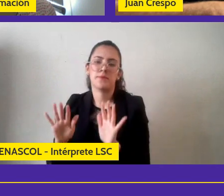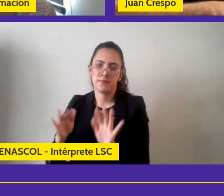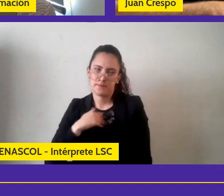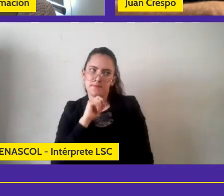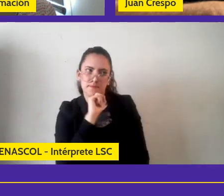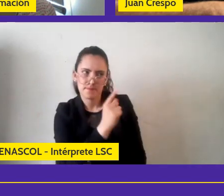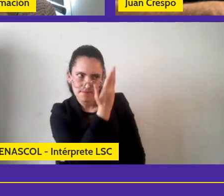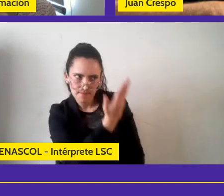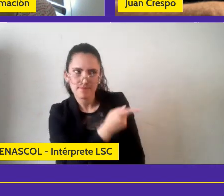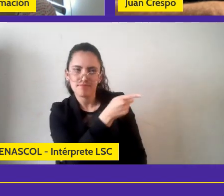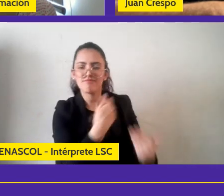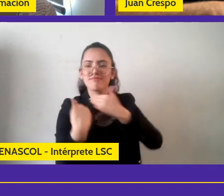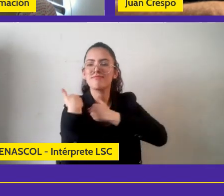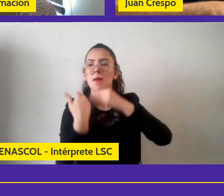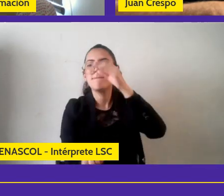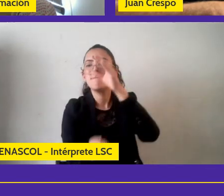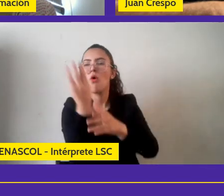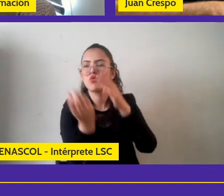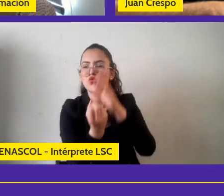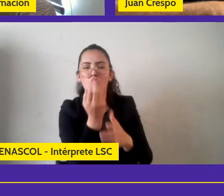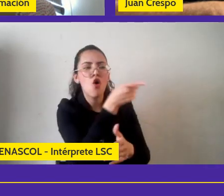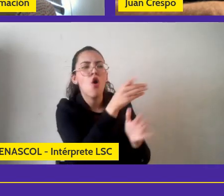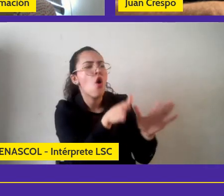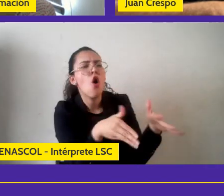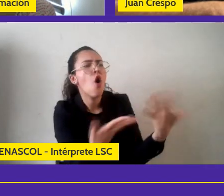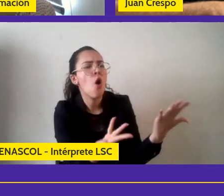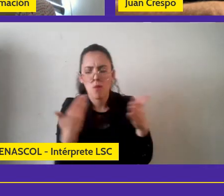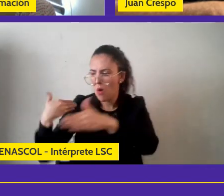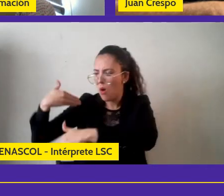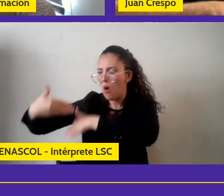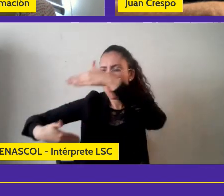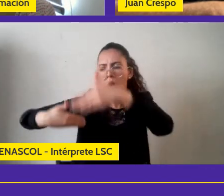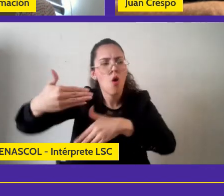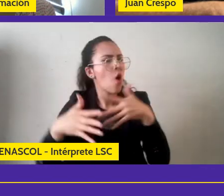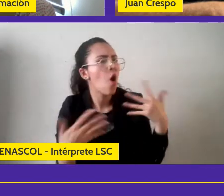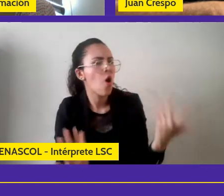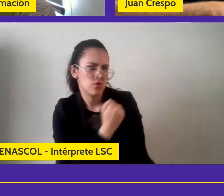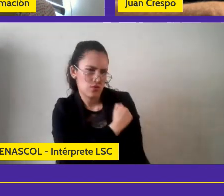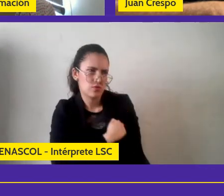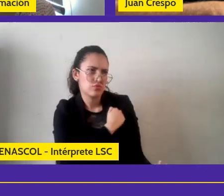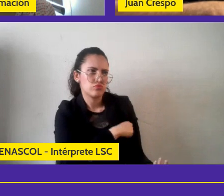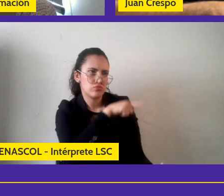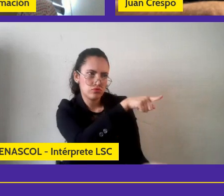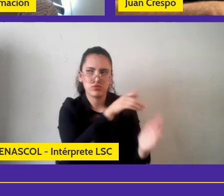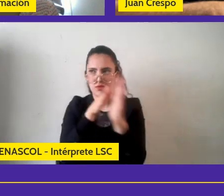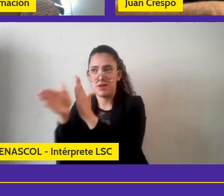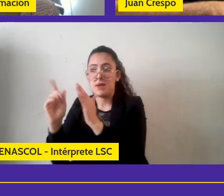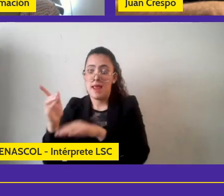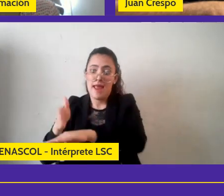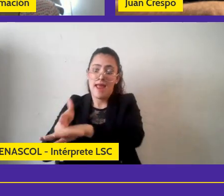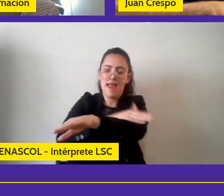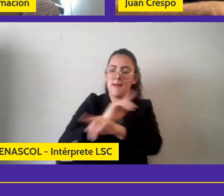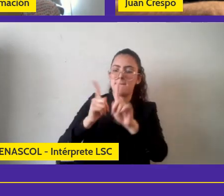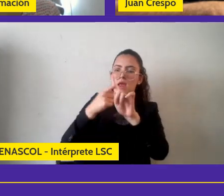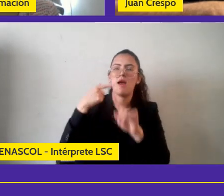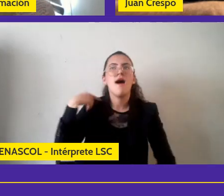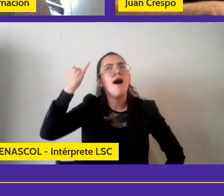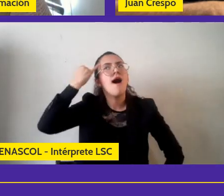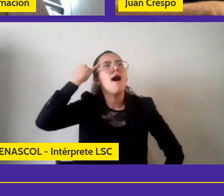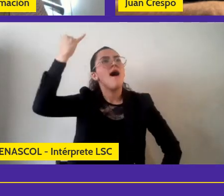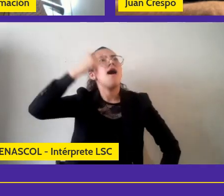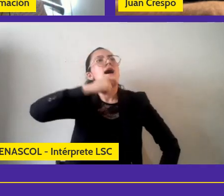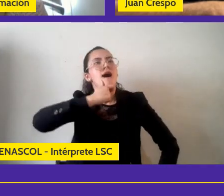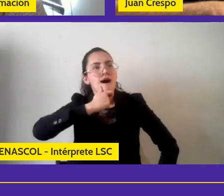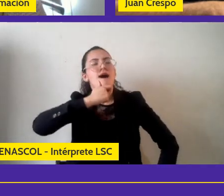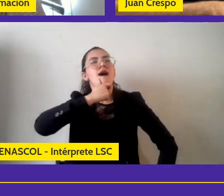¿qué harías desde el momento en que tienes tu idea de proyecto, ese paso a paso